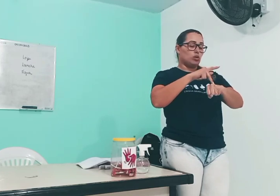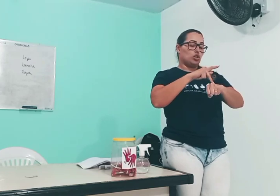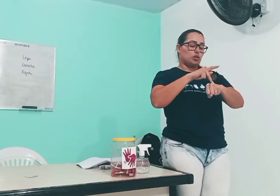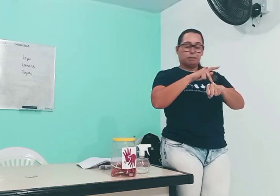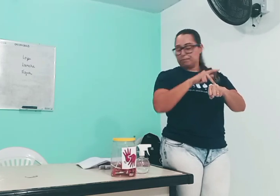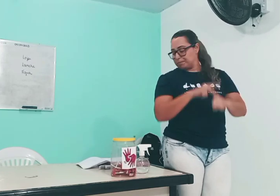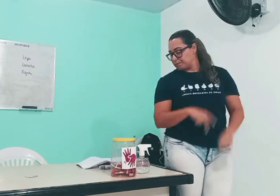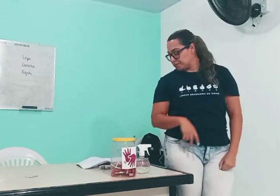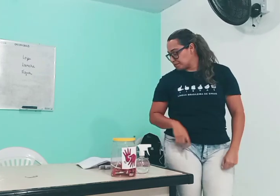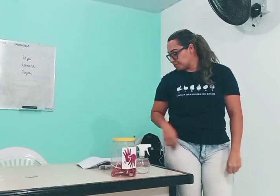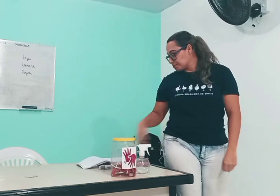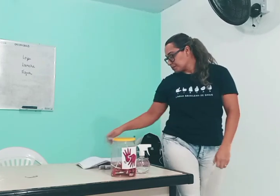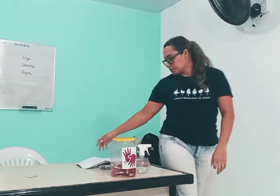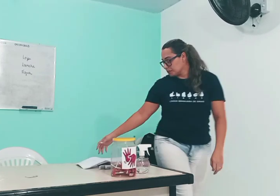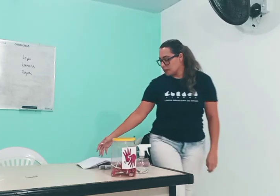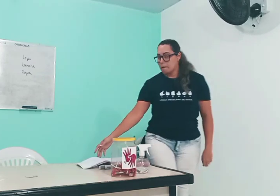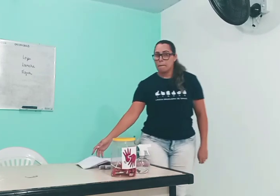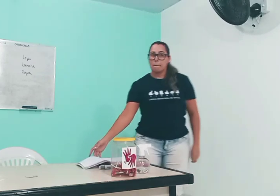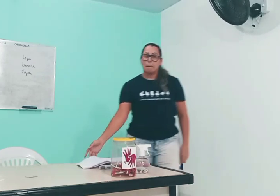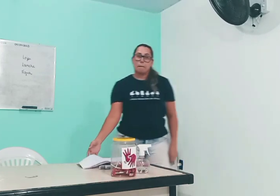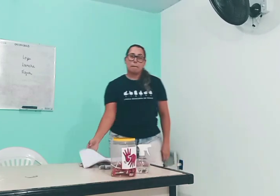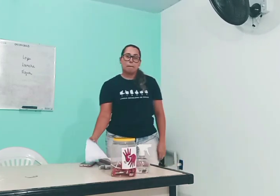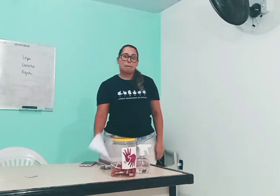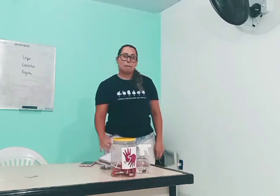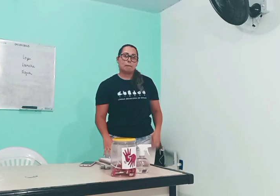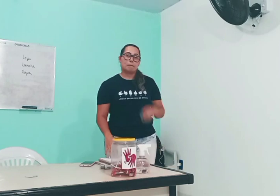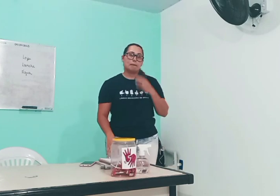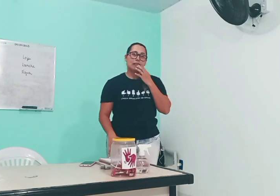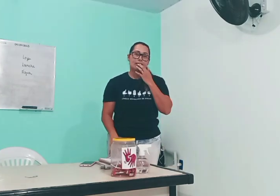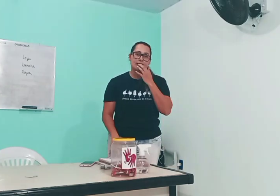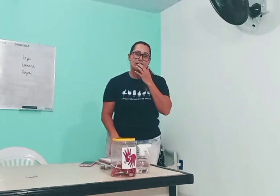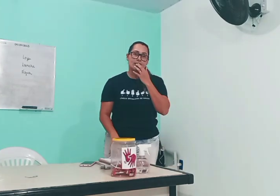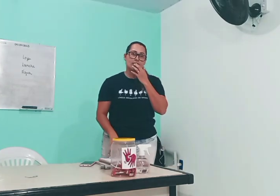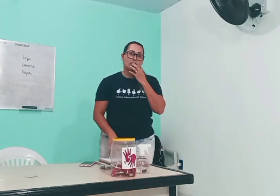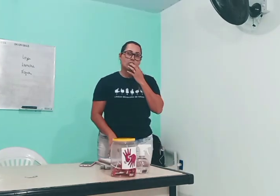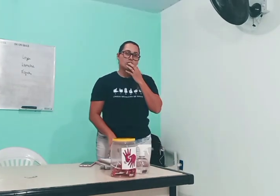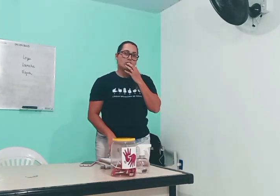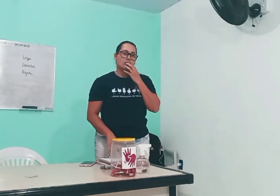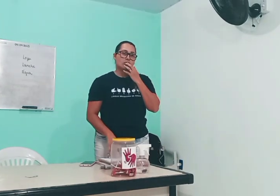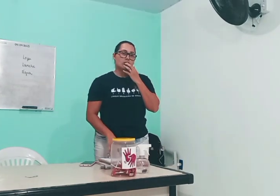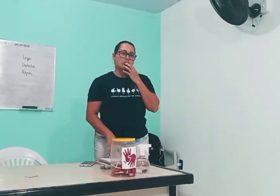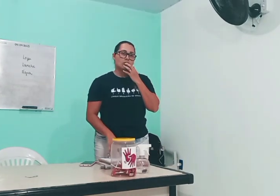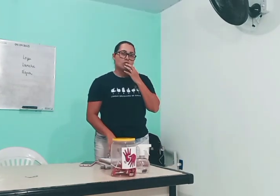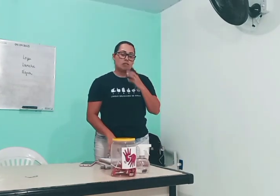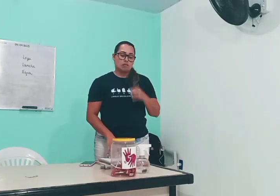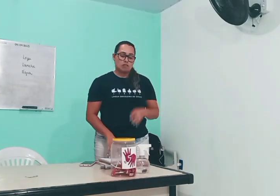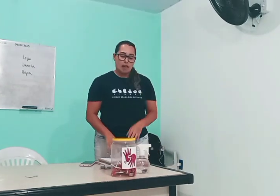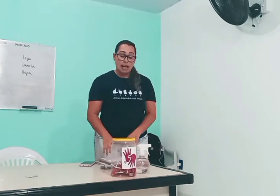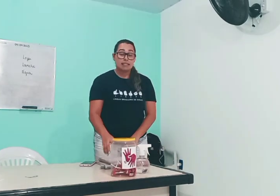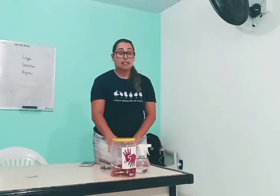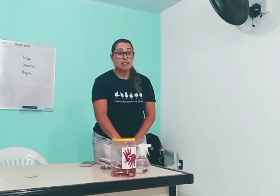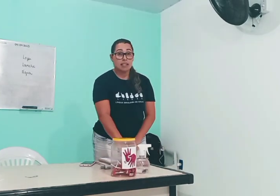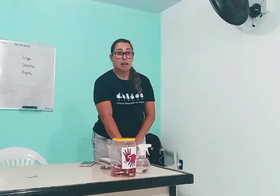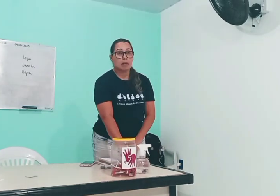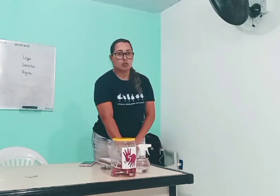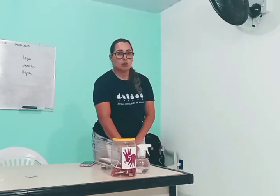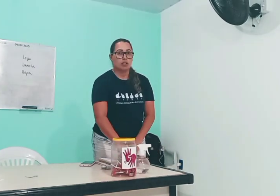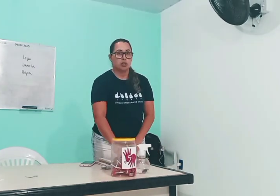Pode. No caso, se for falar Brasil, não precisa colocar país, né? É só o sinal se mesmo, a né? pessoa, tipo